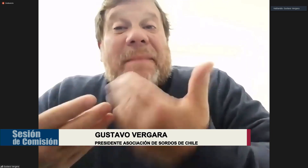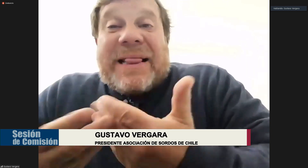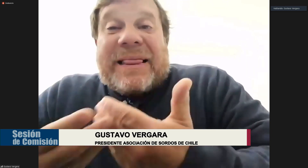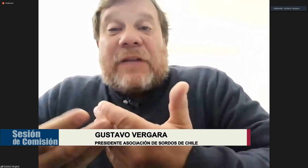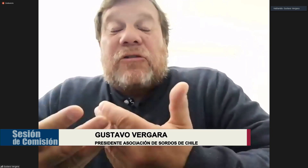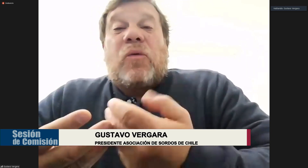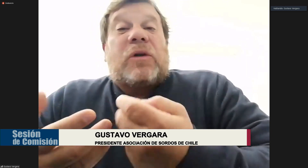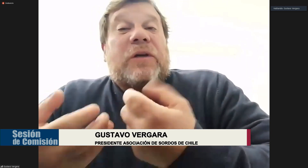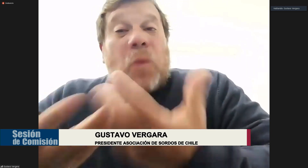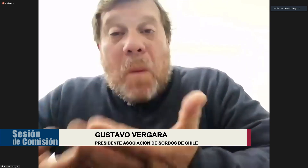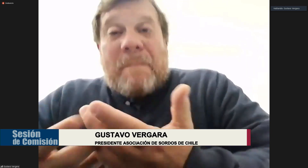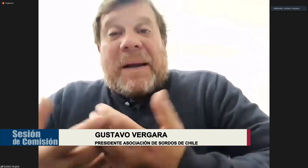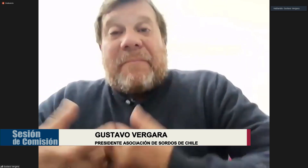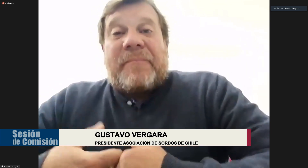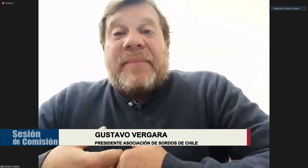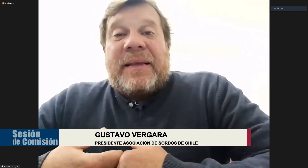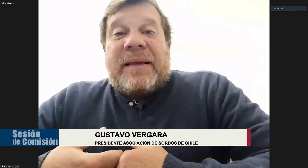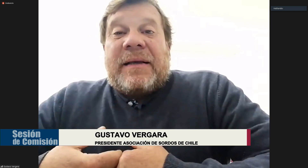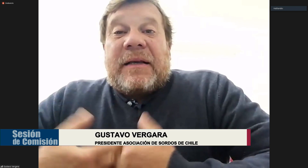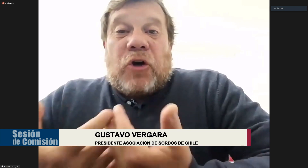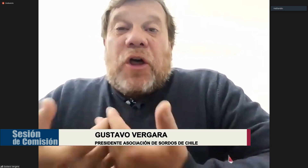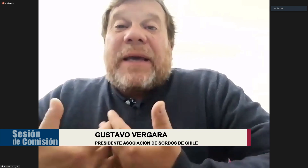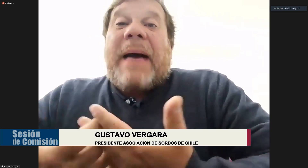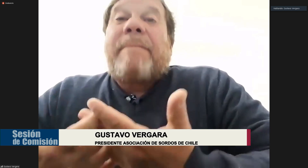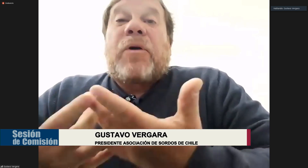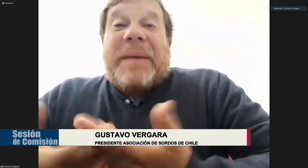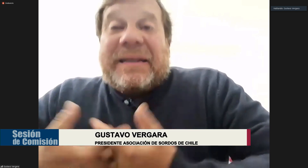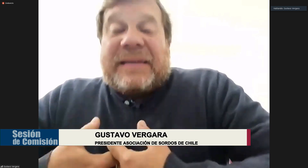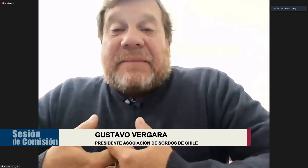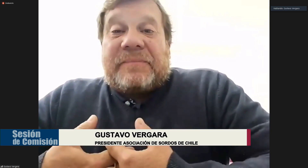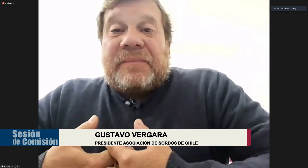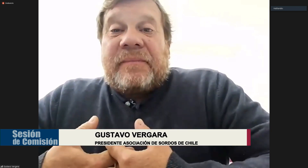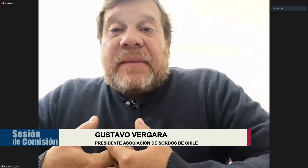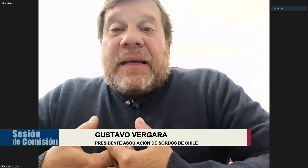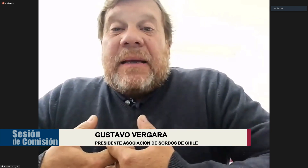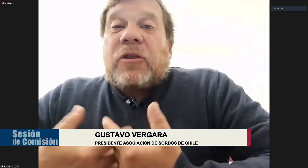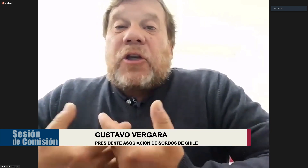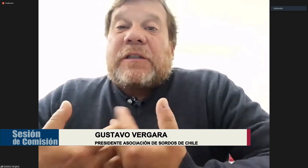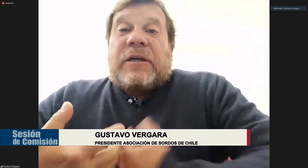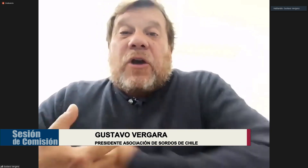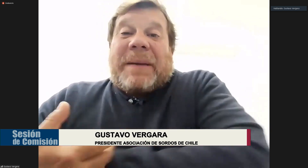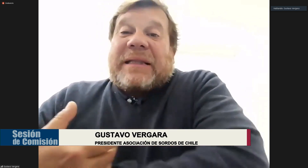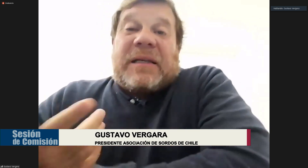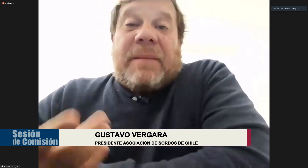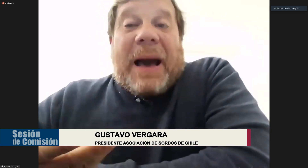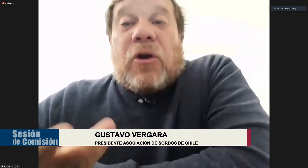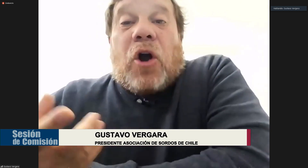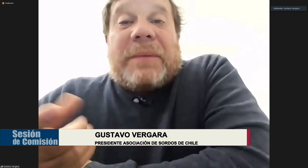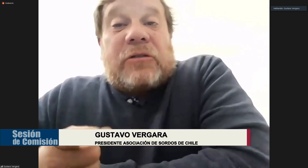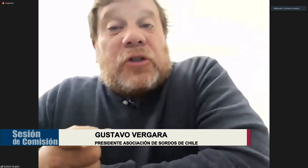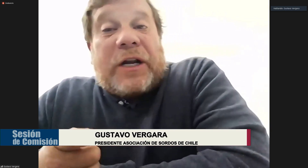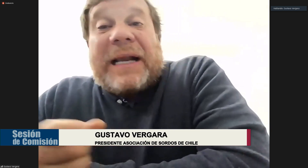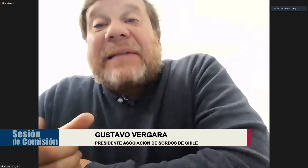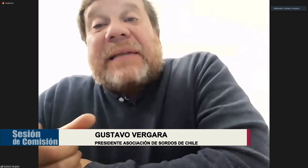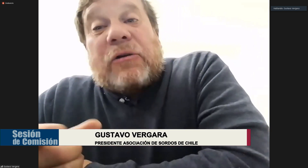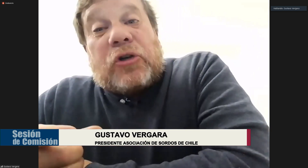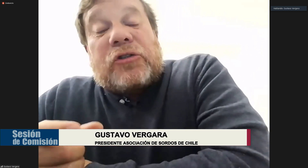implementan, no se cumplen. Todo queda en promesa. Entonces yo he participado en comisiones de desarrollo